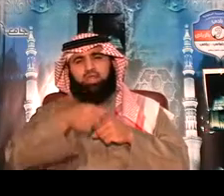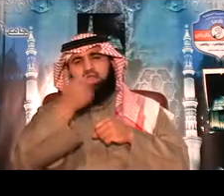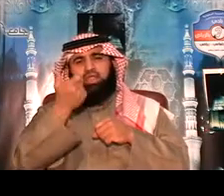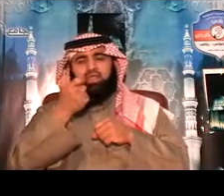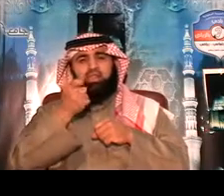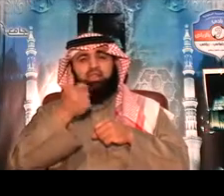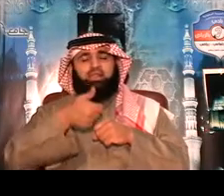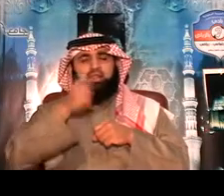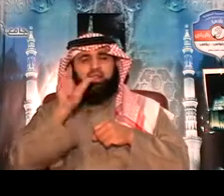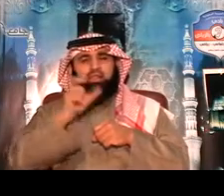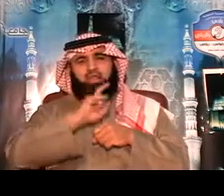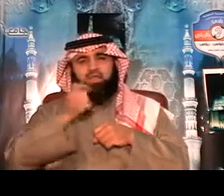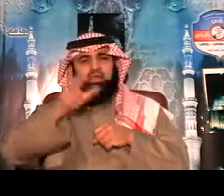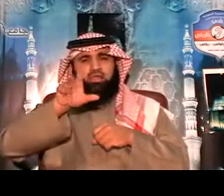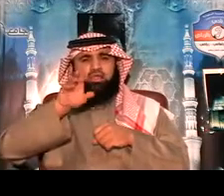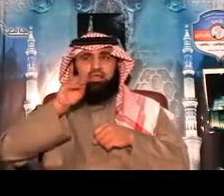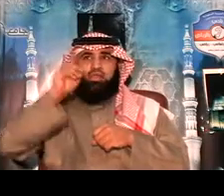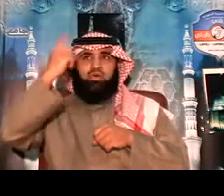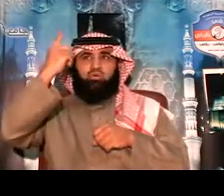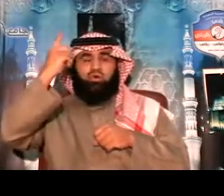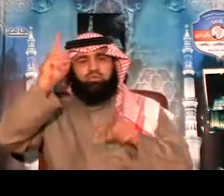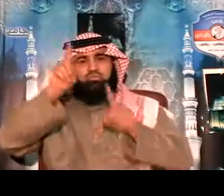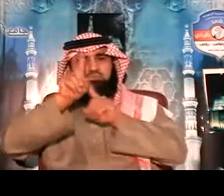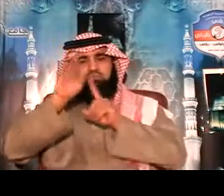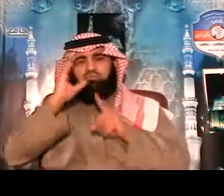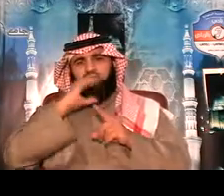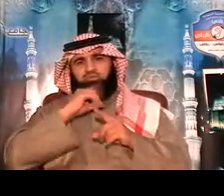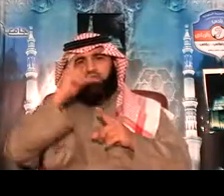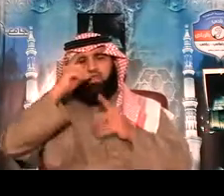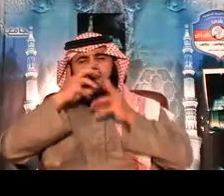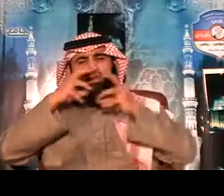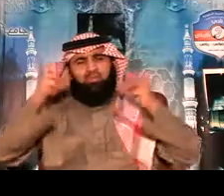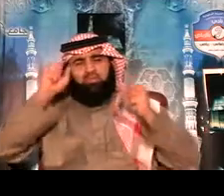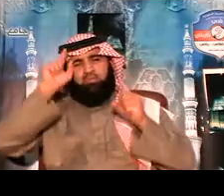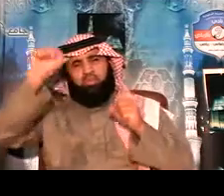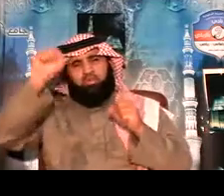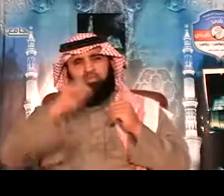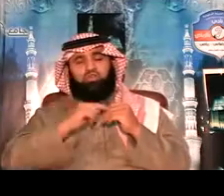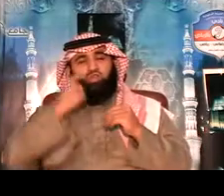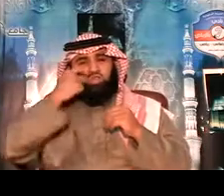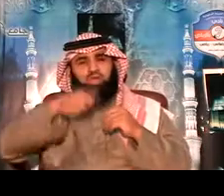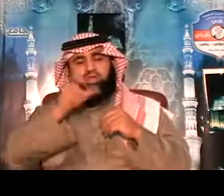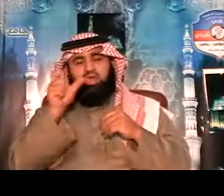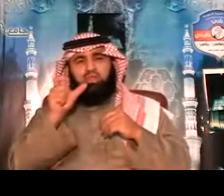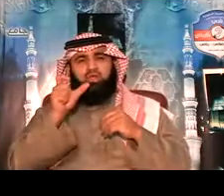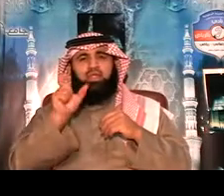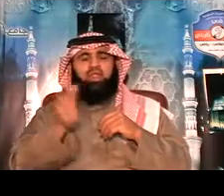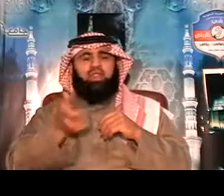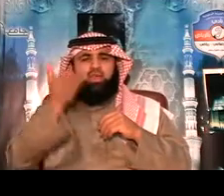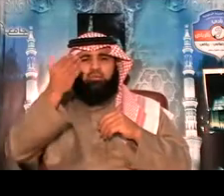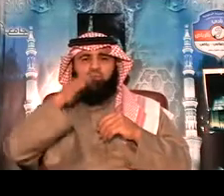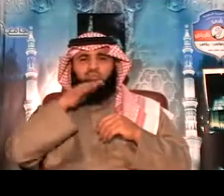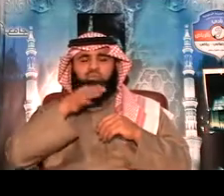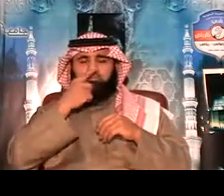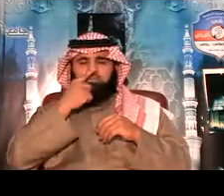وحده لا شريك له تعظيما لشأنه، وأشهد أن سيدنا ونبينا محمدا عبده ورسوله